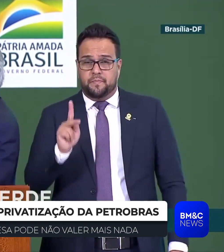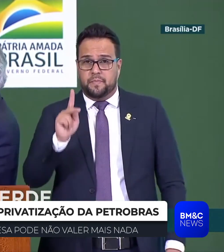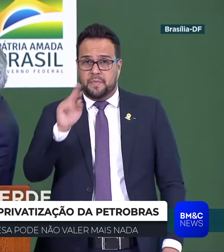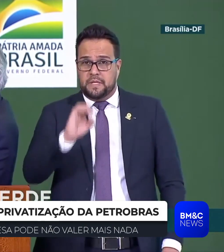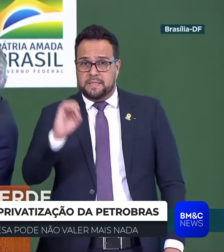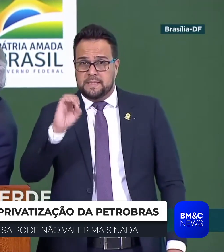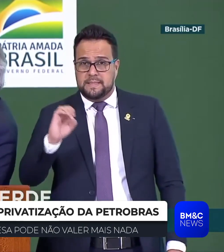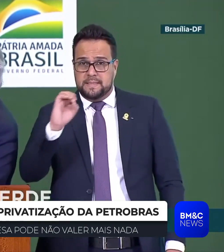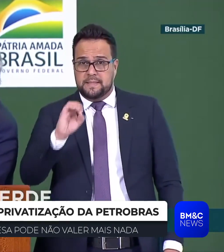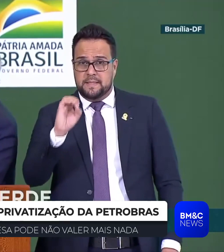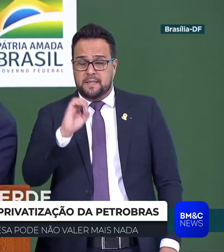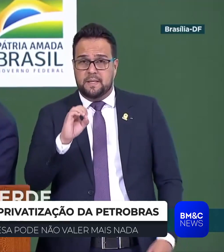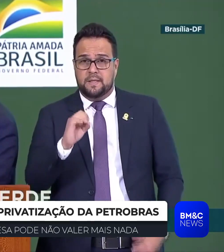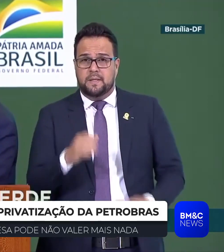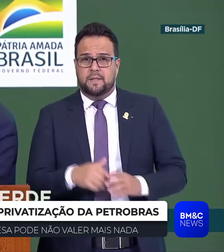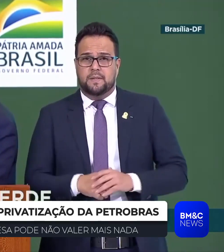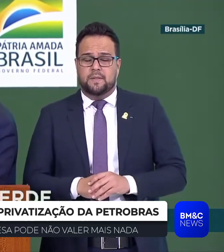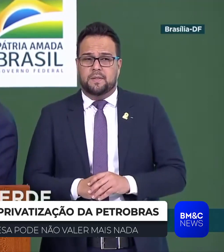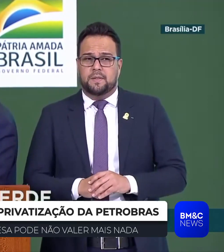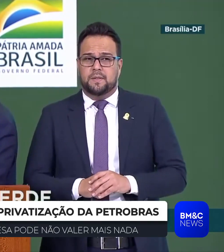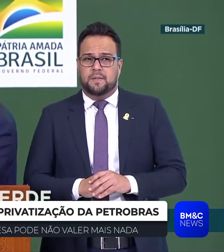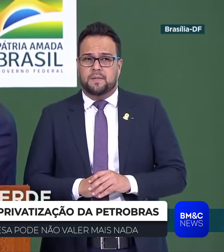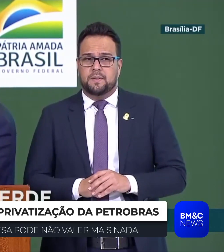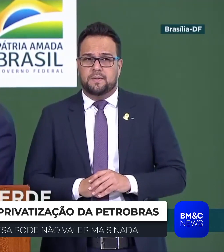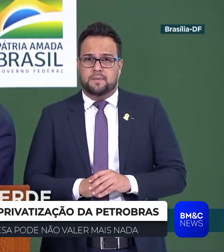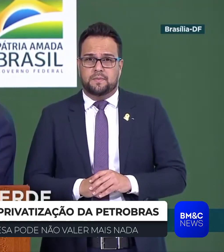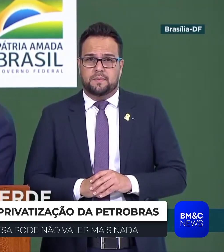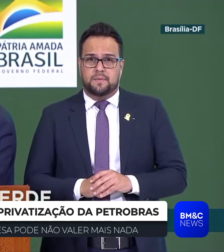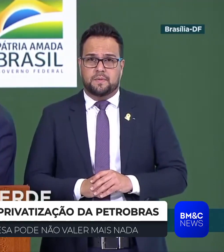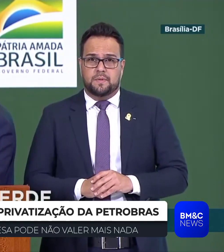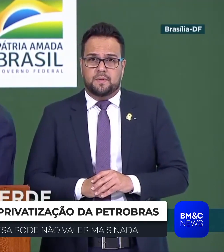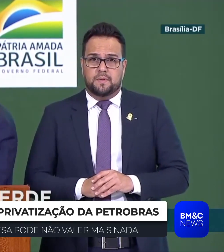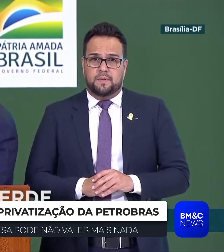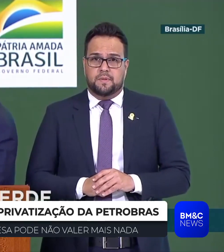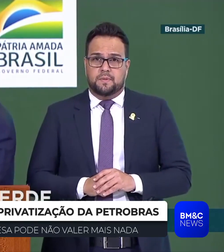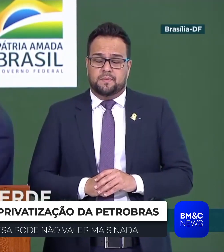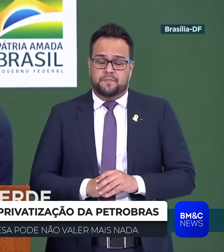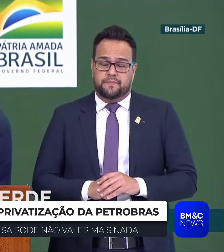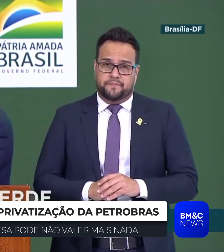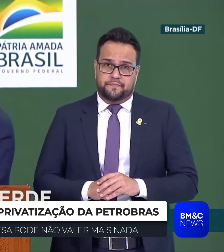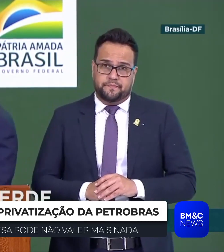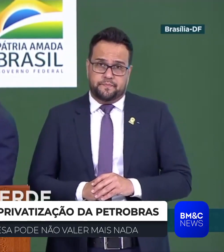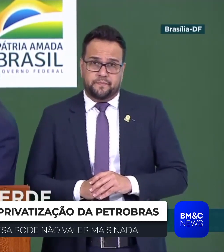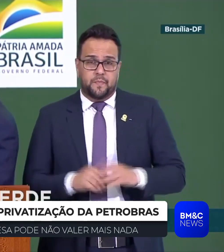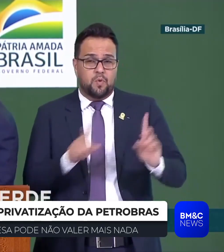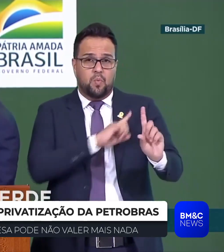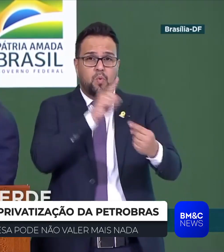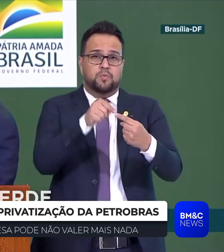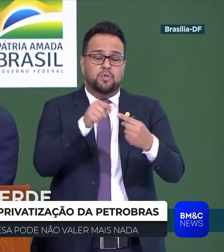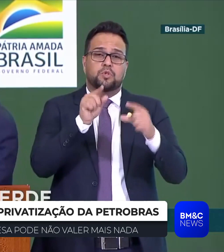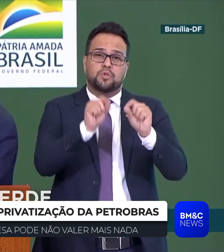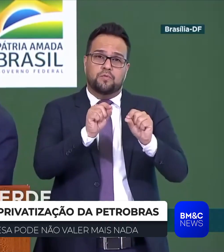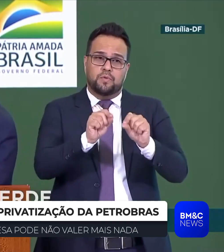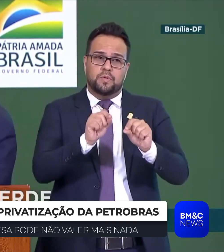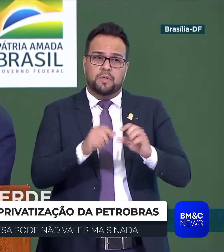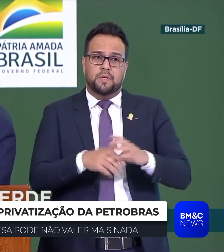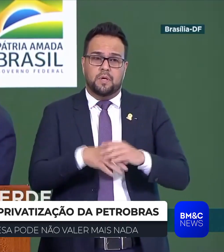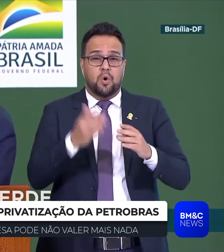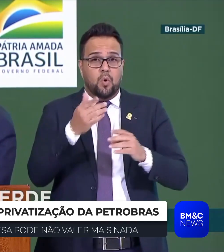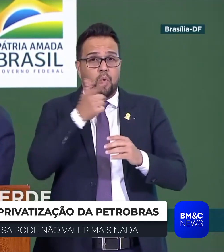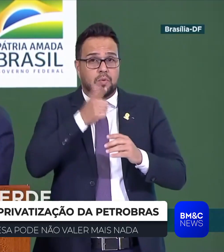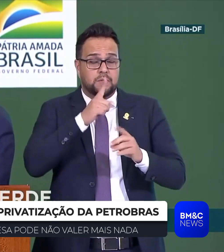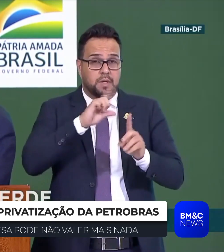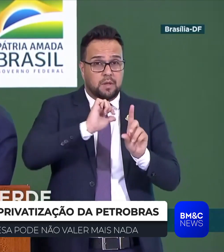com um monopólio, uma placa de monopólio estatal em cima, e não tiramos o petróleo. Ora, o objetivo é tirar esse petróleo o mais rápido possível e transformar